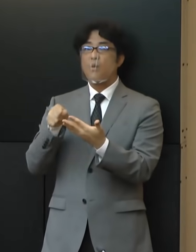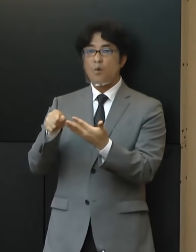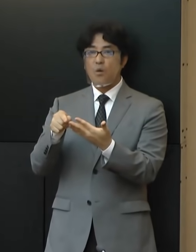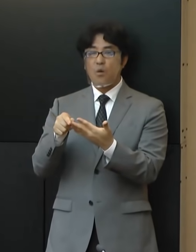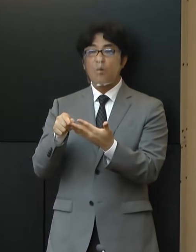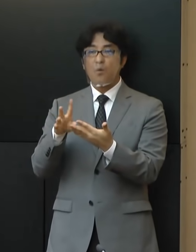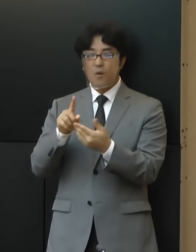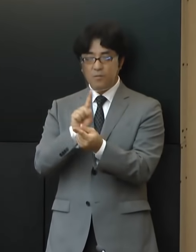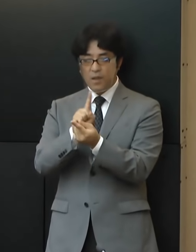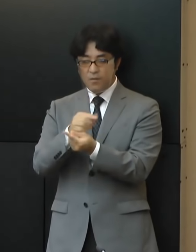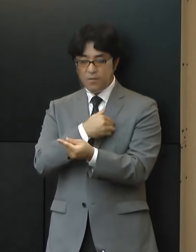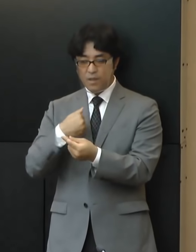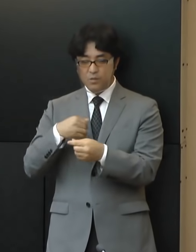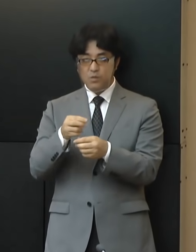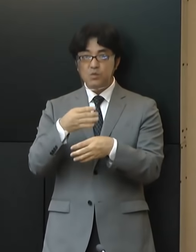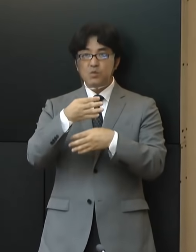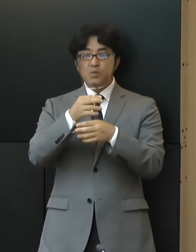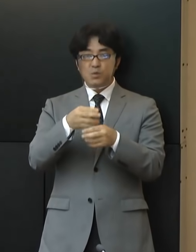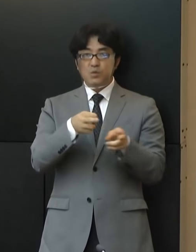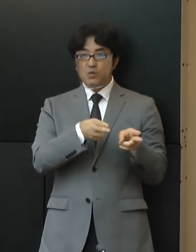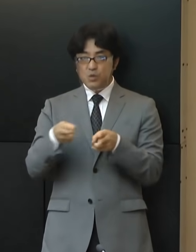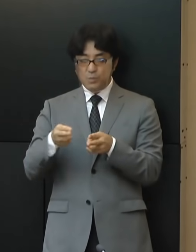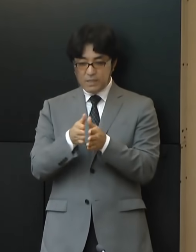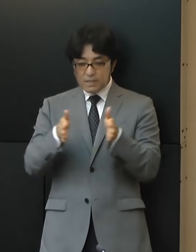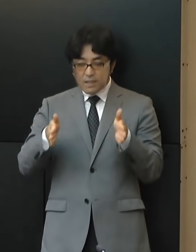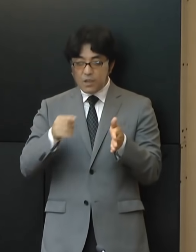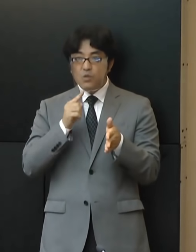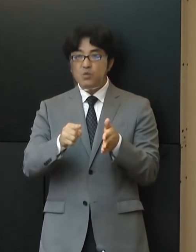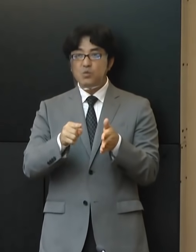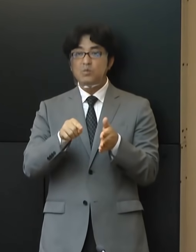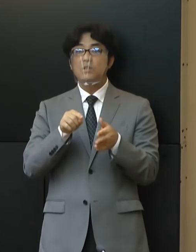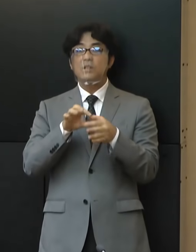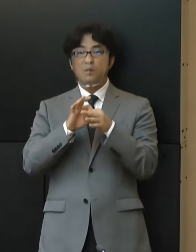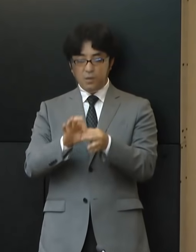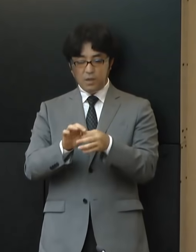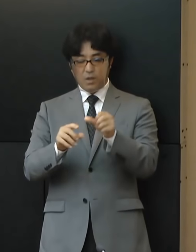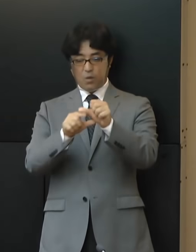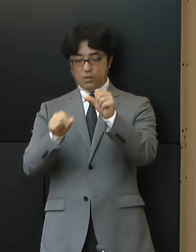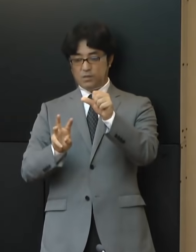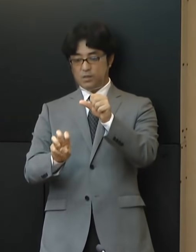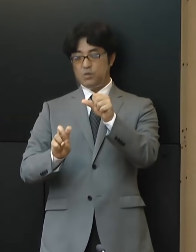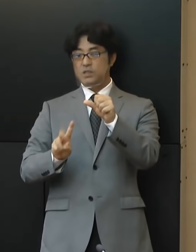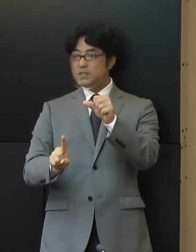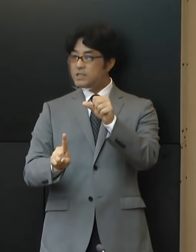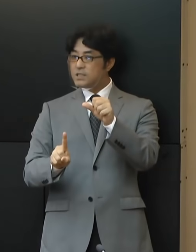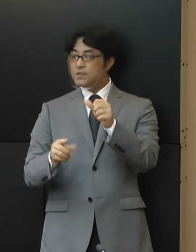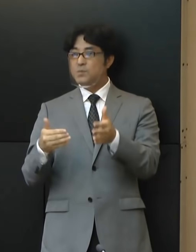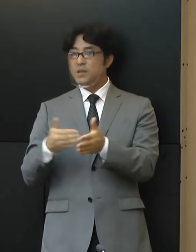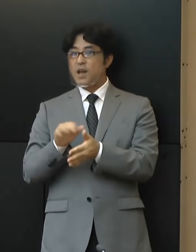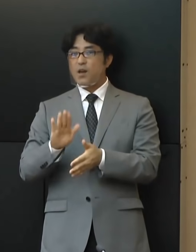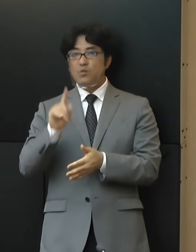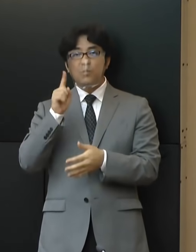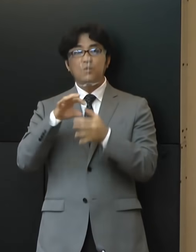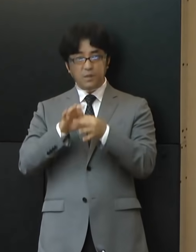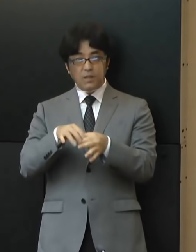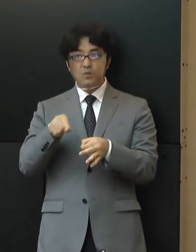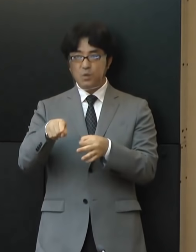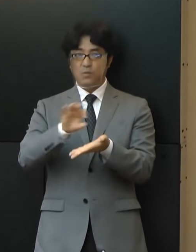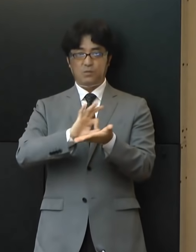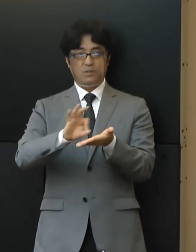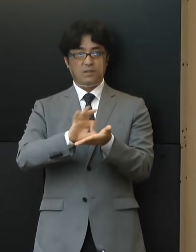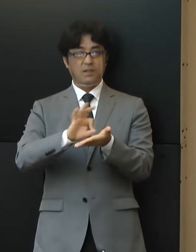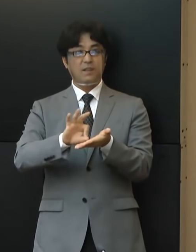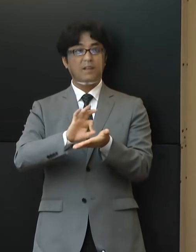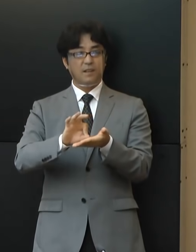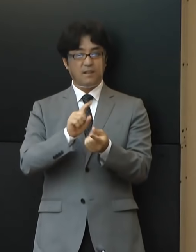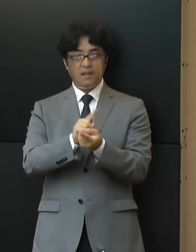間として、この今これからの5月31日までですか、その期間というものを生かしていただきたいというふうに思